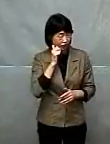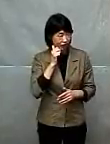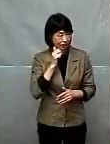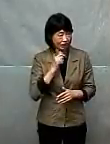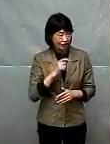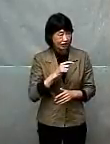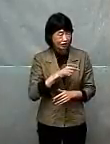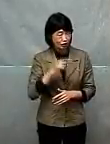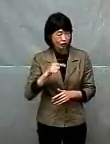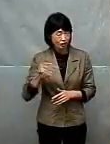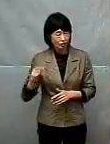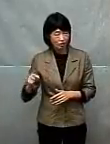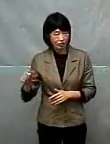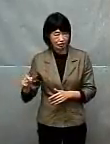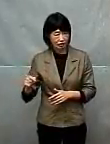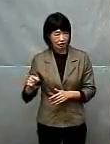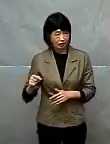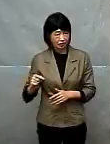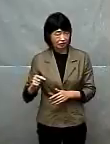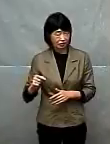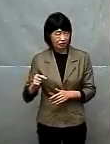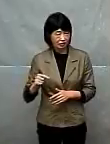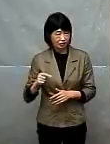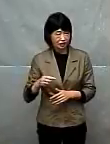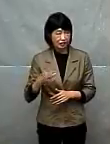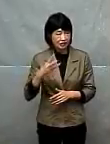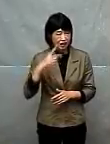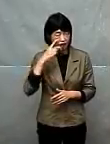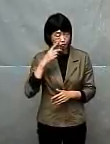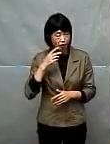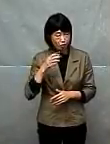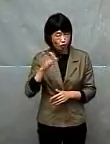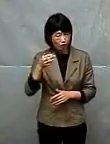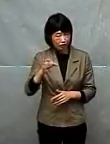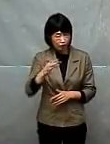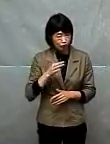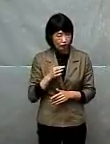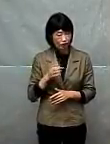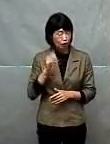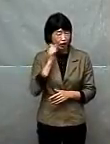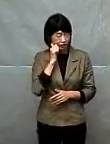目もそう、受け取らない方向ということなんでしょうか。